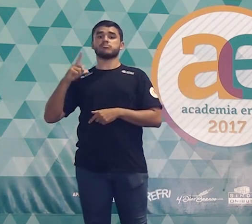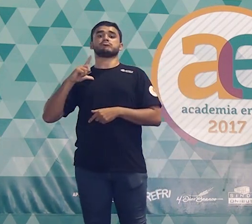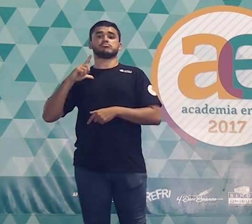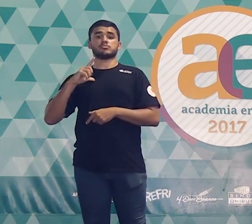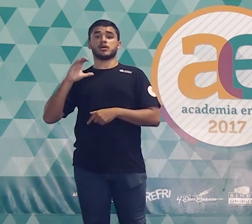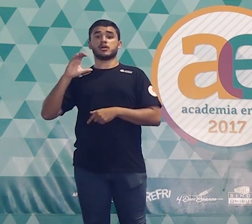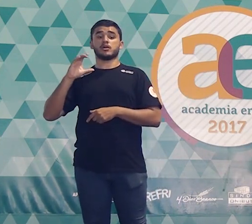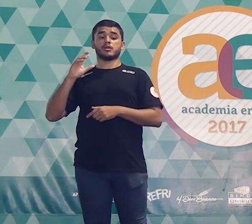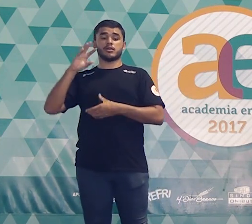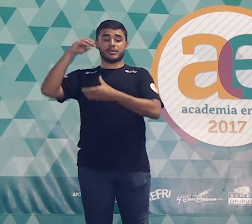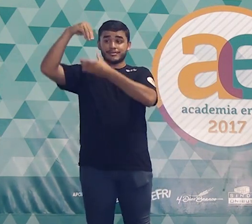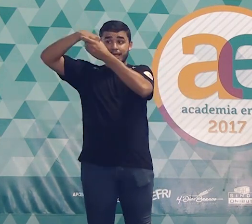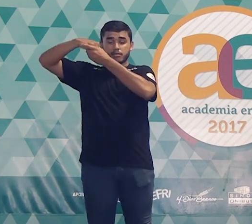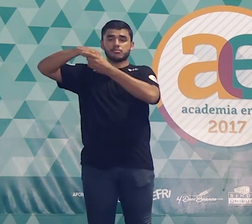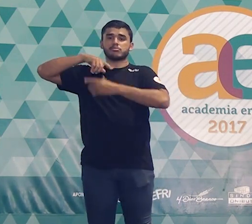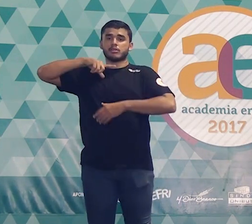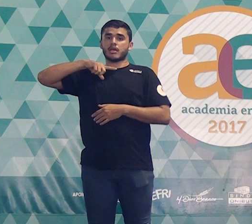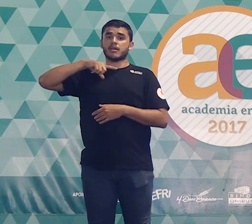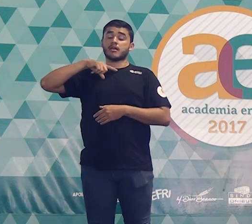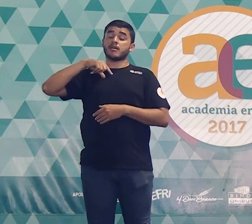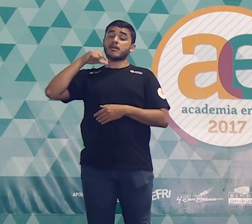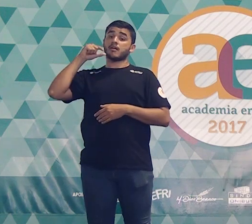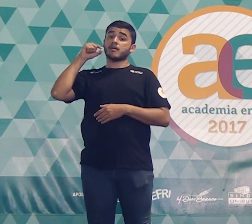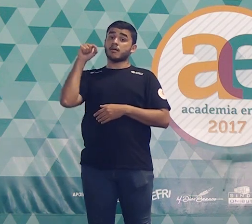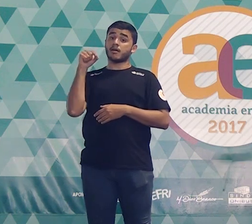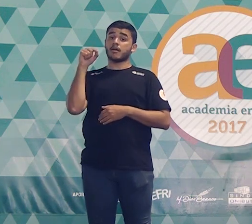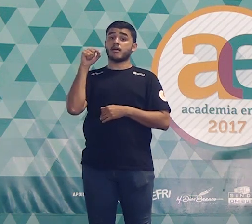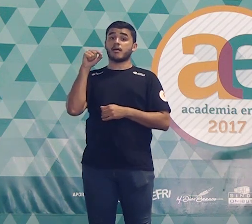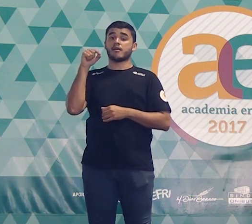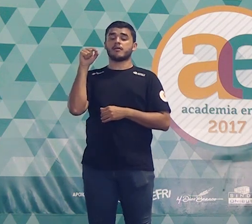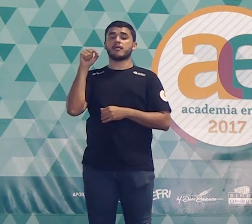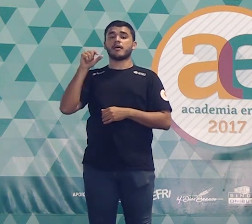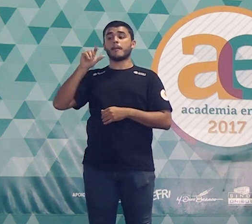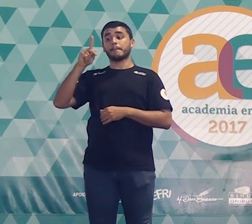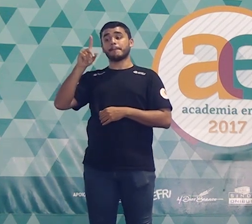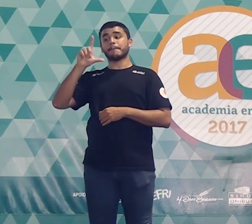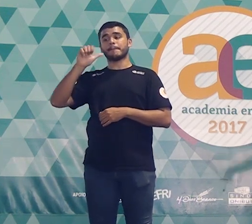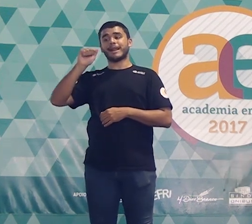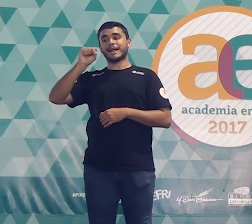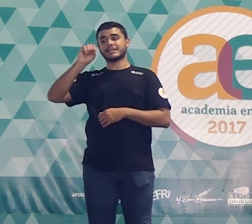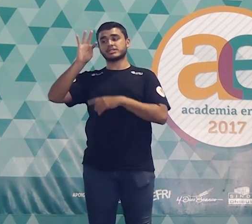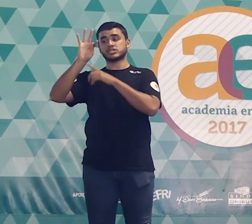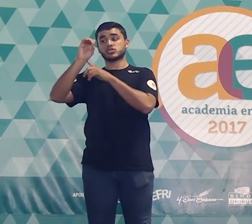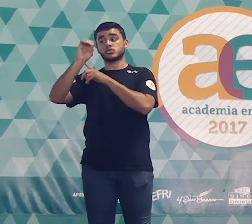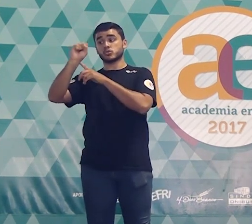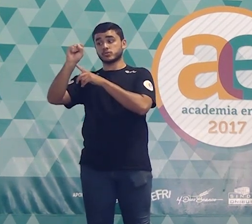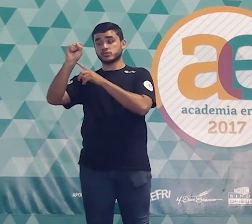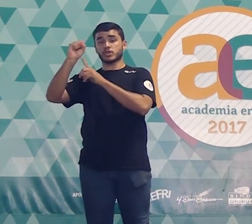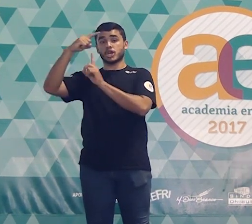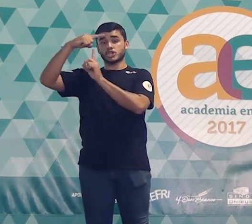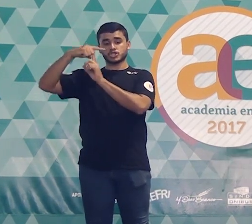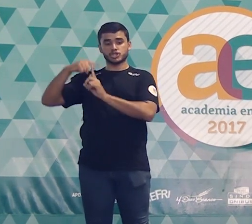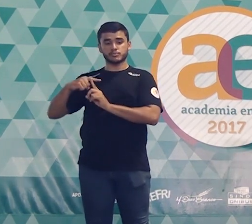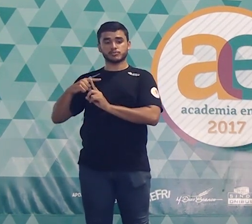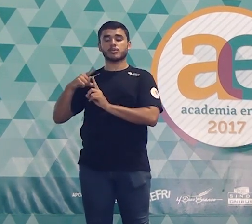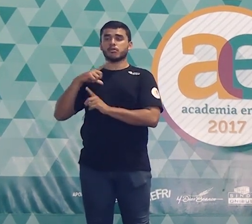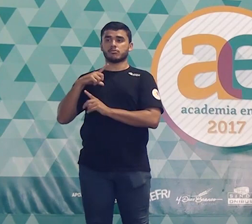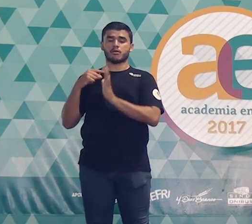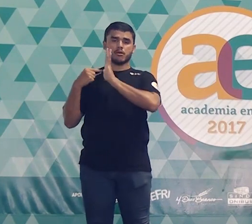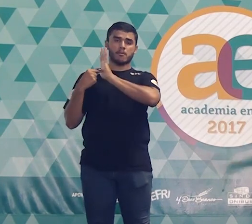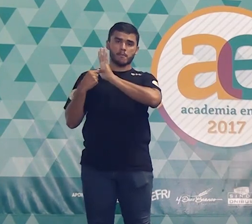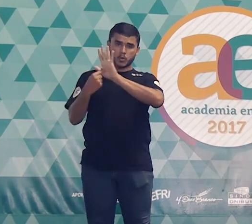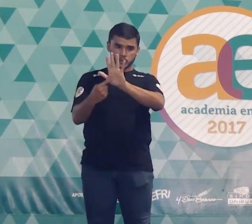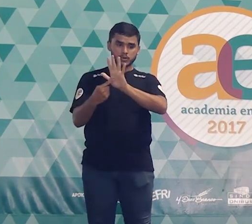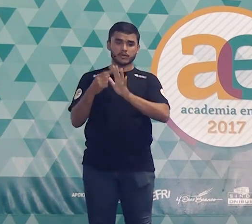vegetal tem plasto. E o cloroplasto é um tipo específico de plasto. Então existem